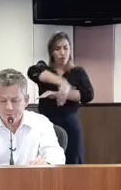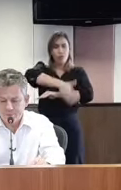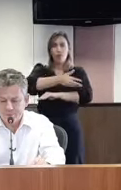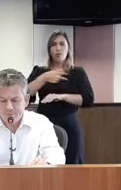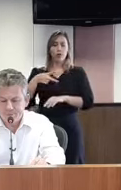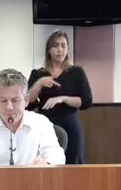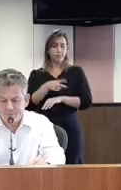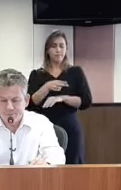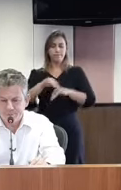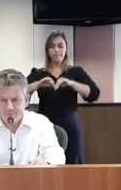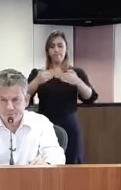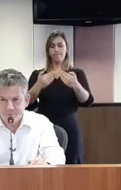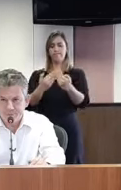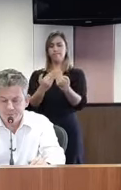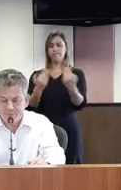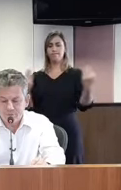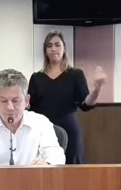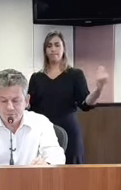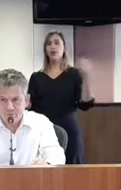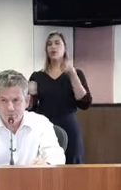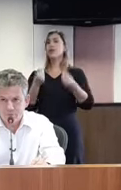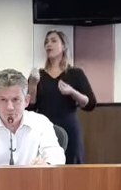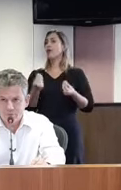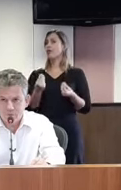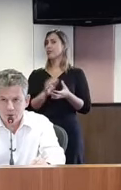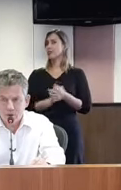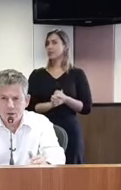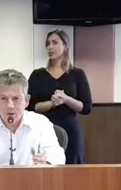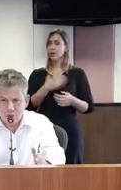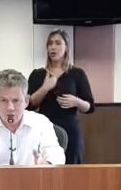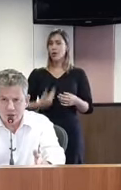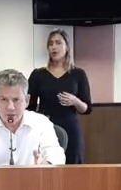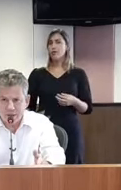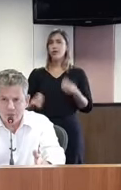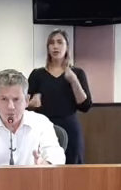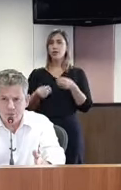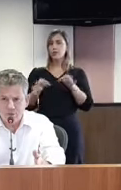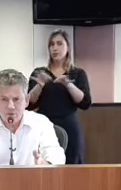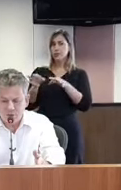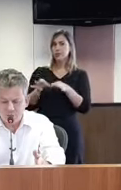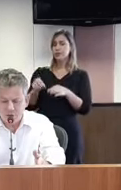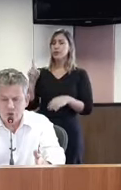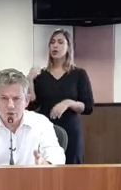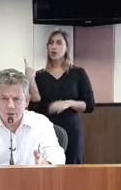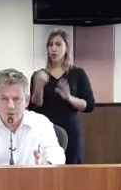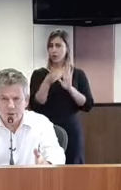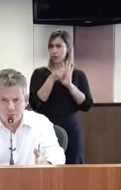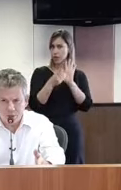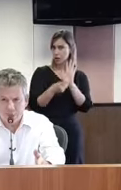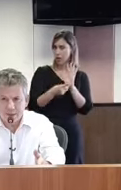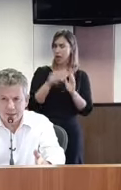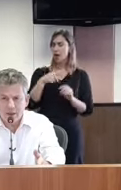combater o Covid-19 no interior. Qual a postura do governo sobre isso? O nosso decreto, novamente, Jonas, eu repito aqui,